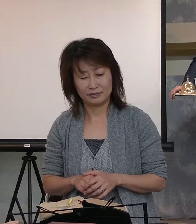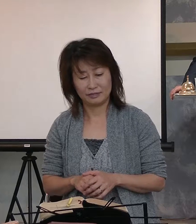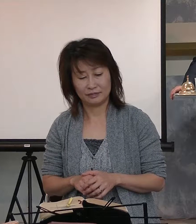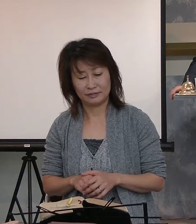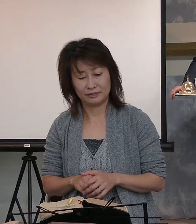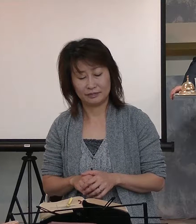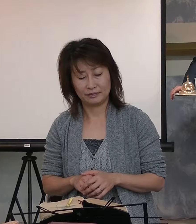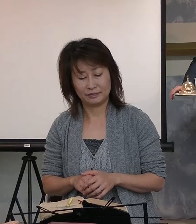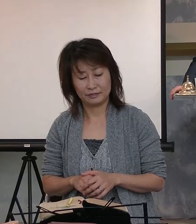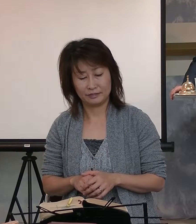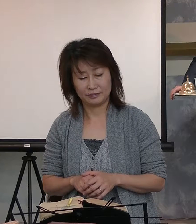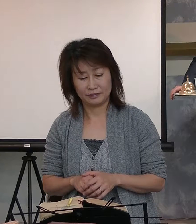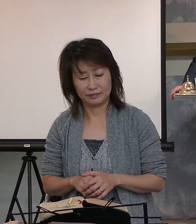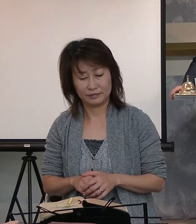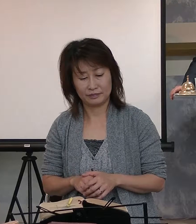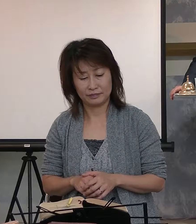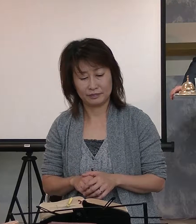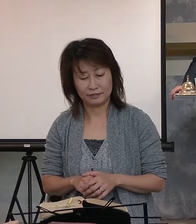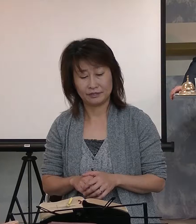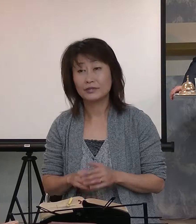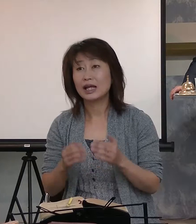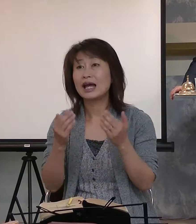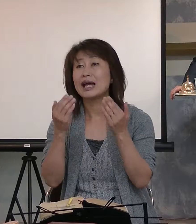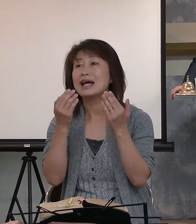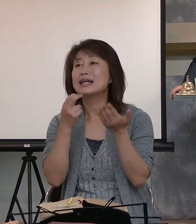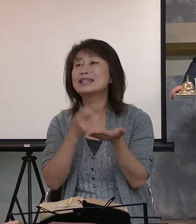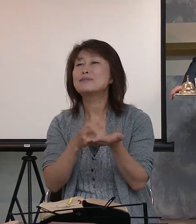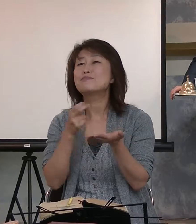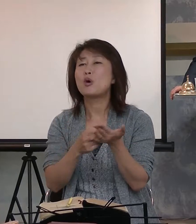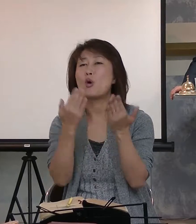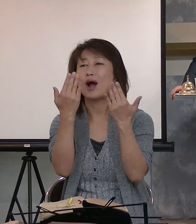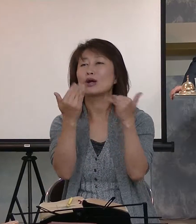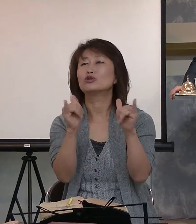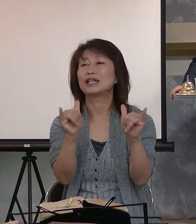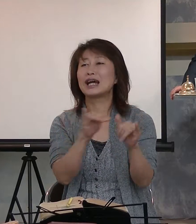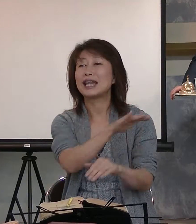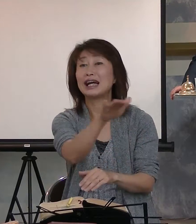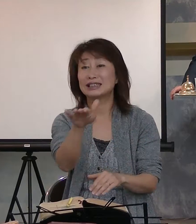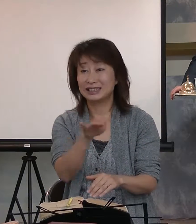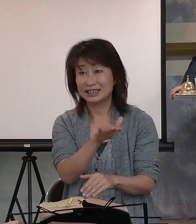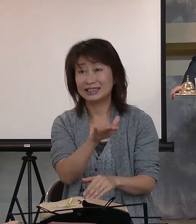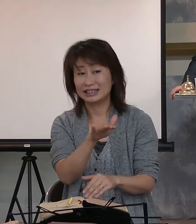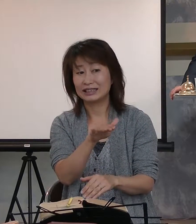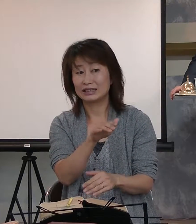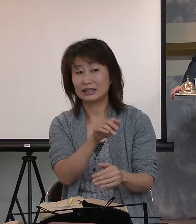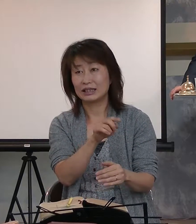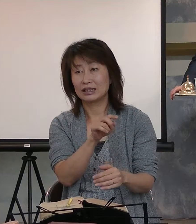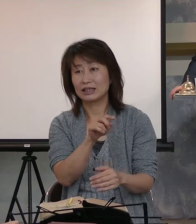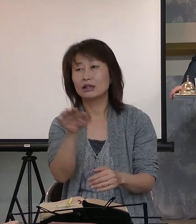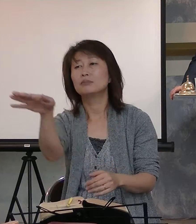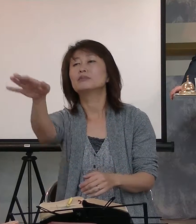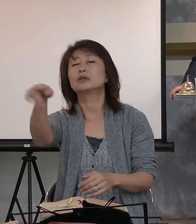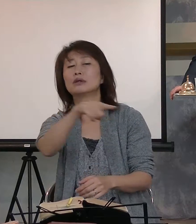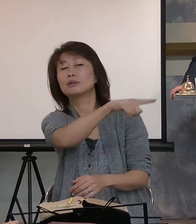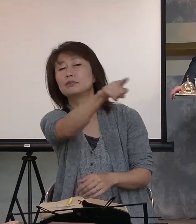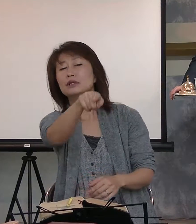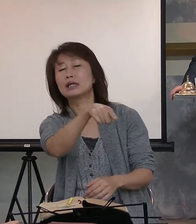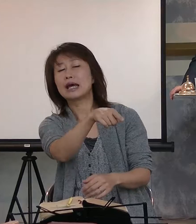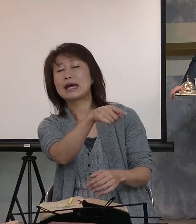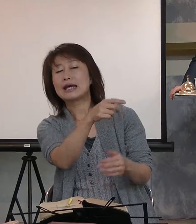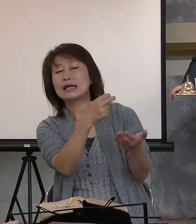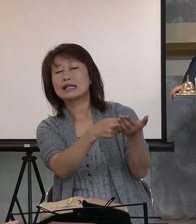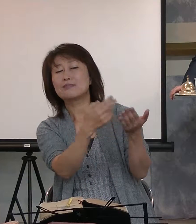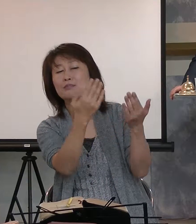イエス様はそのような律法学者たちを気をつけなさいと、避けなさい